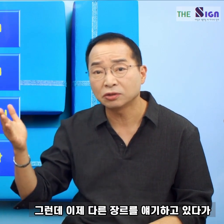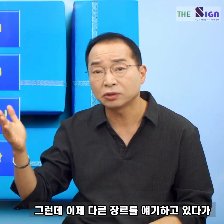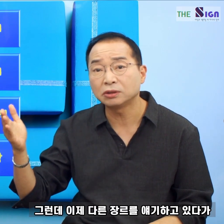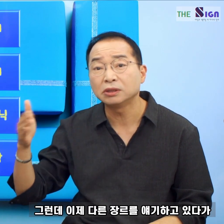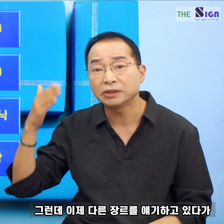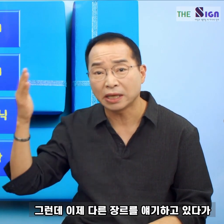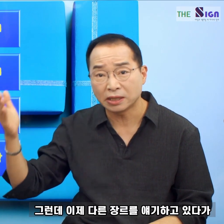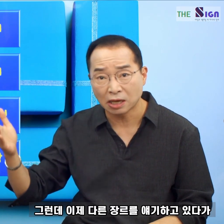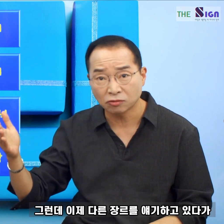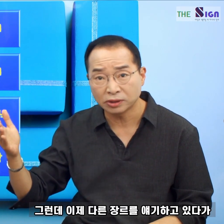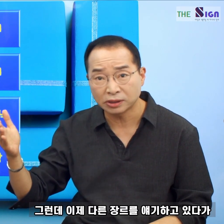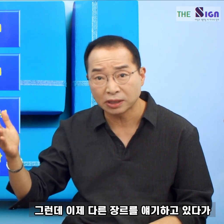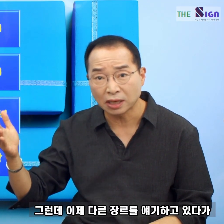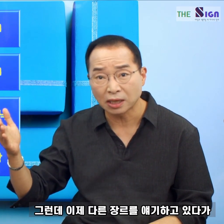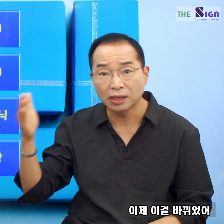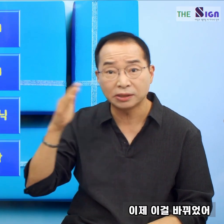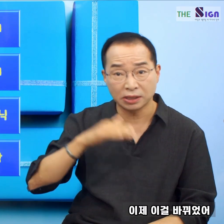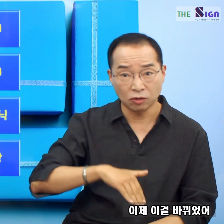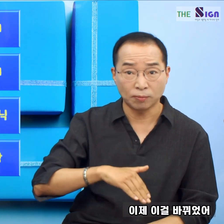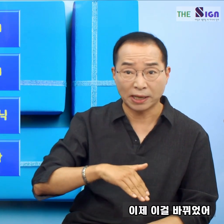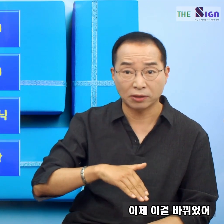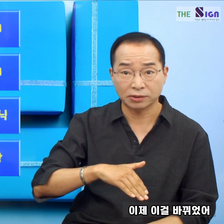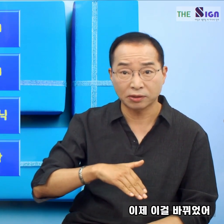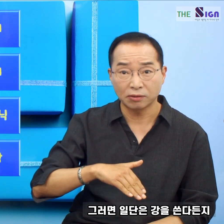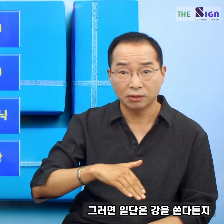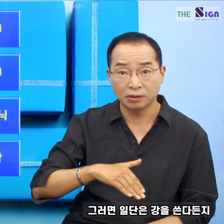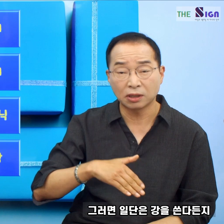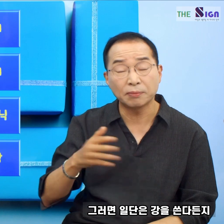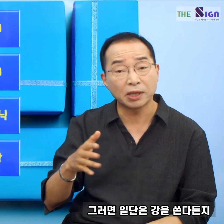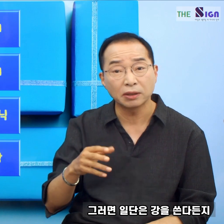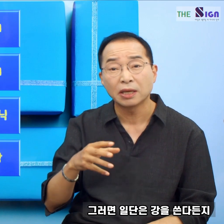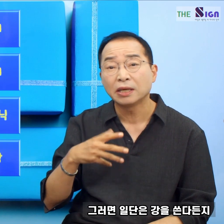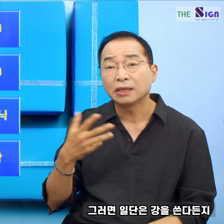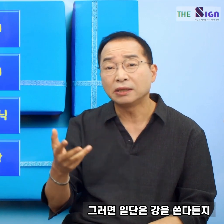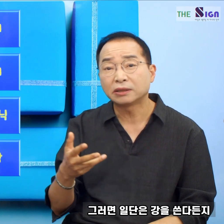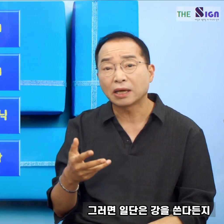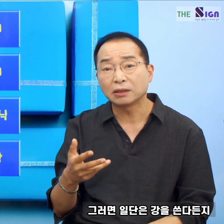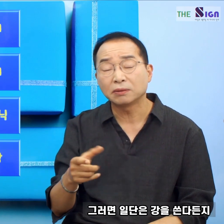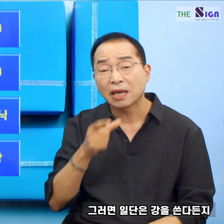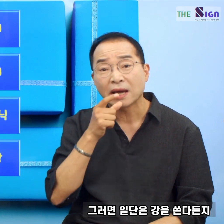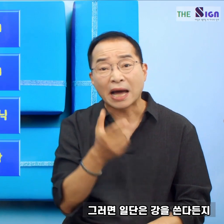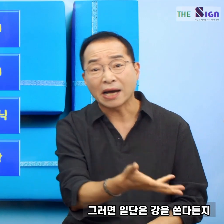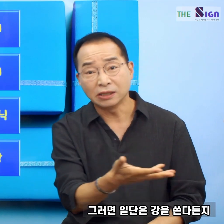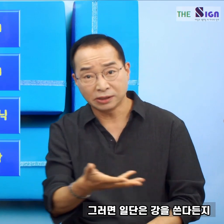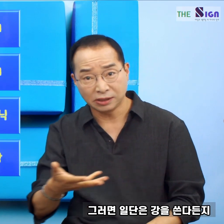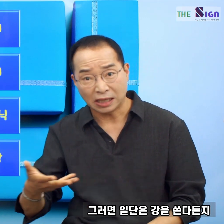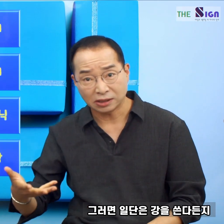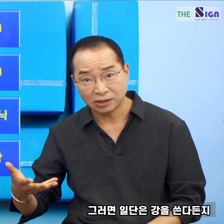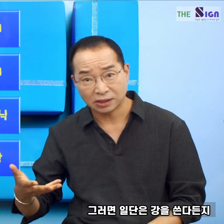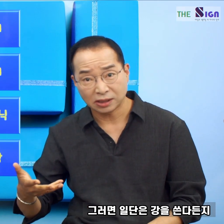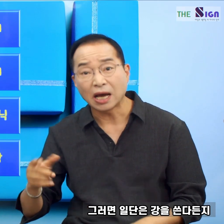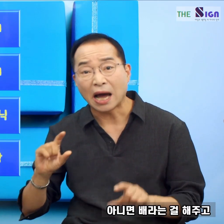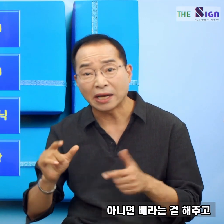장르를 얘기하고 있다가 이제 이걸 바뀌었어. 그러면 일단은 강을 쓴다든지